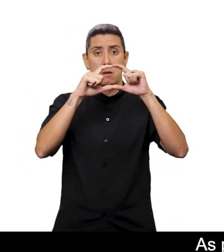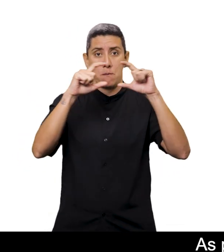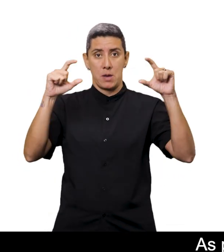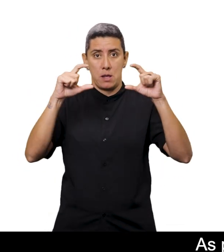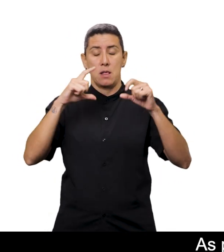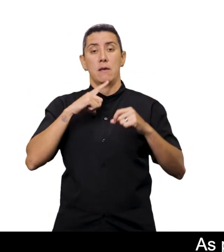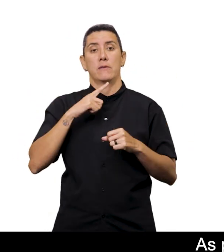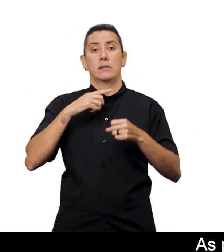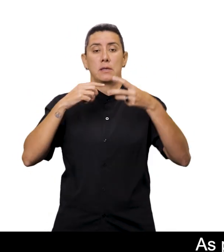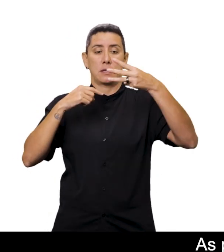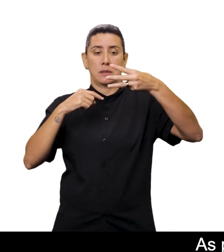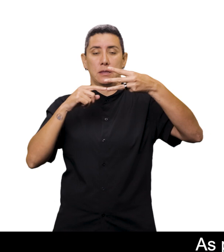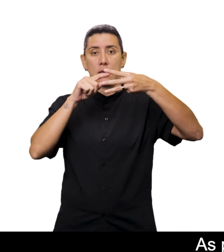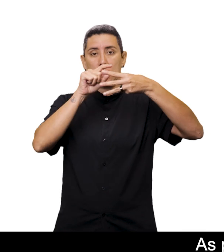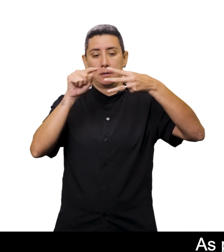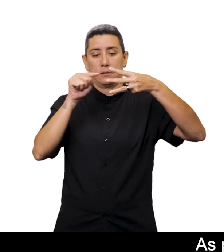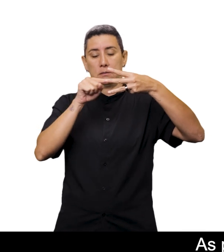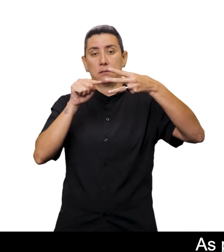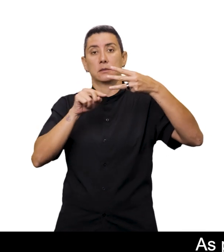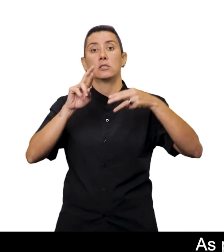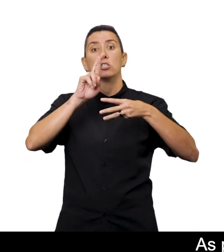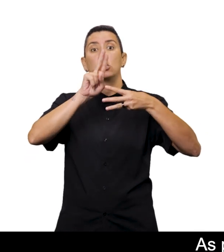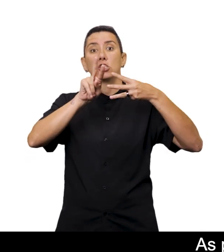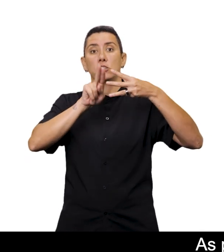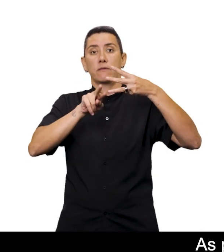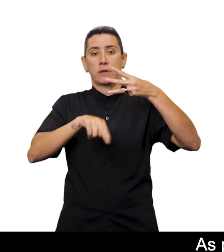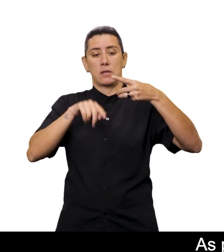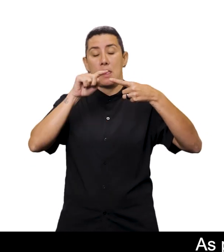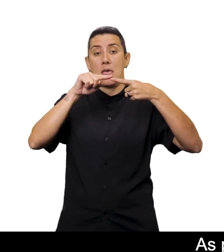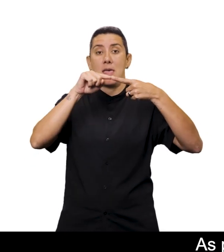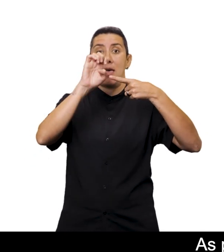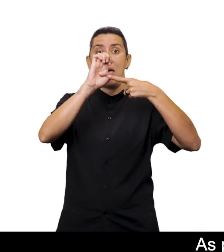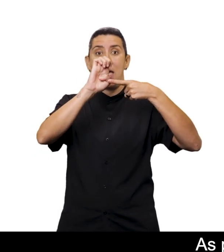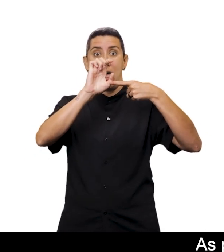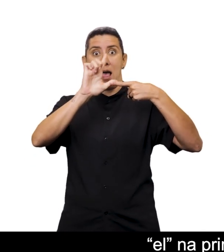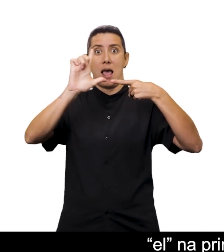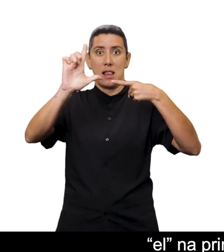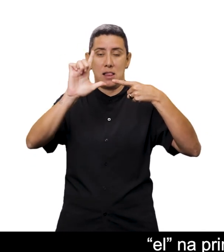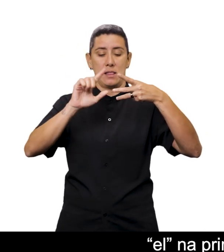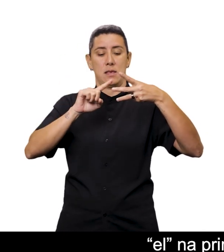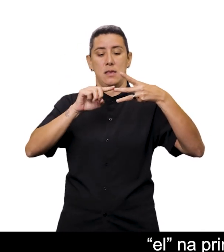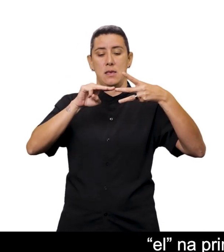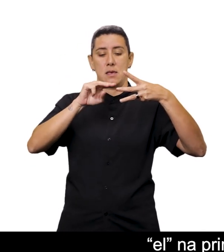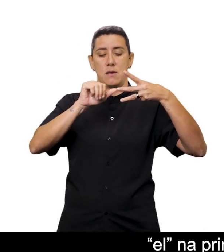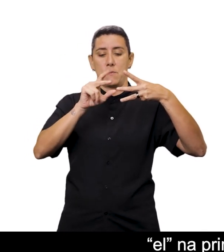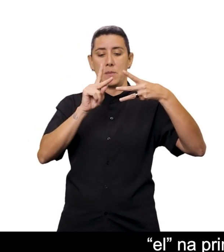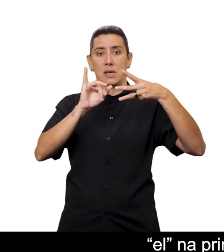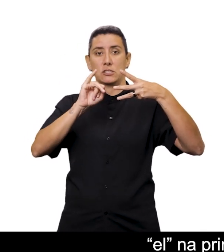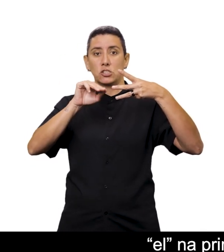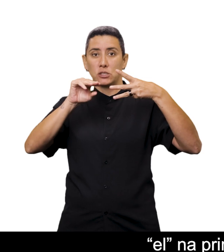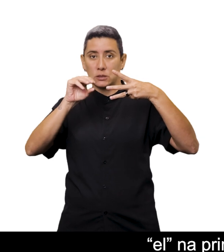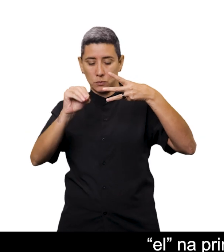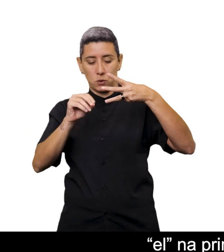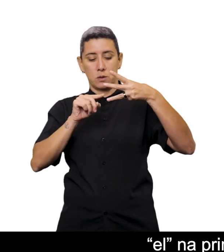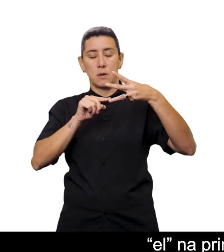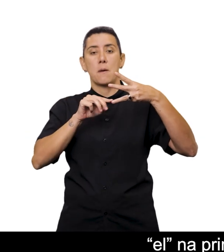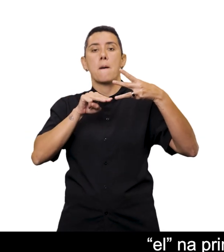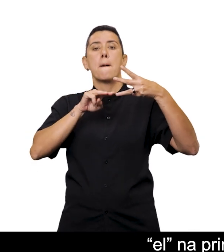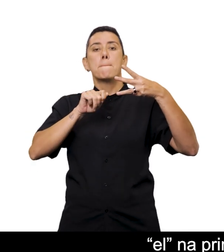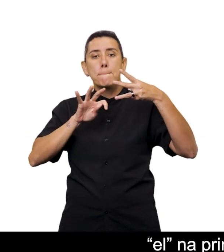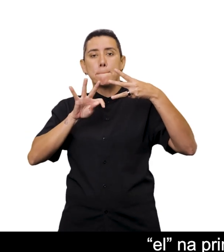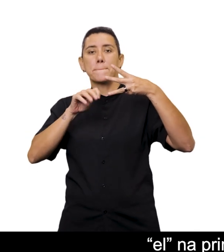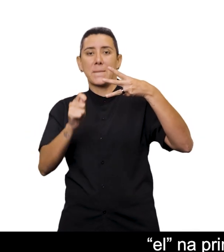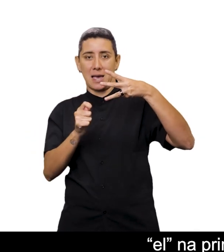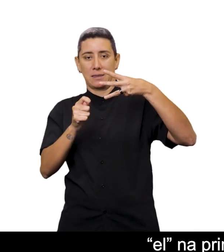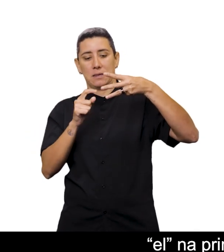As palavras estão dispostas em 3 linhas horizontais diferentes. El, na primeira, machismo,